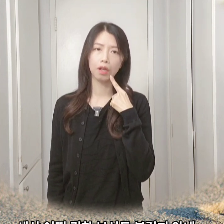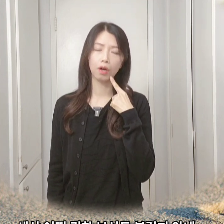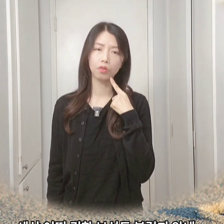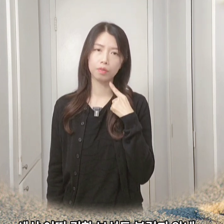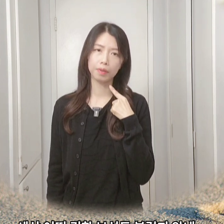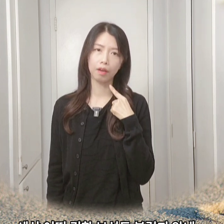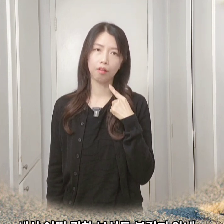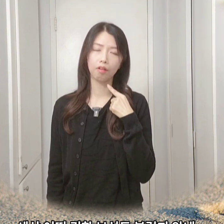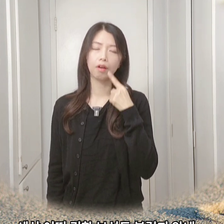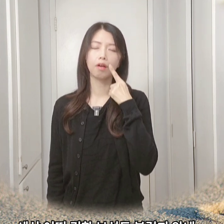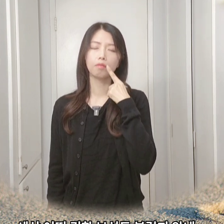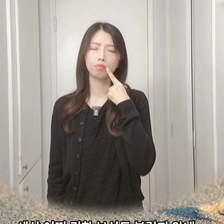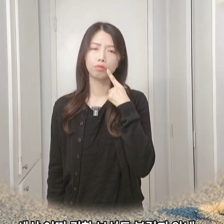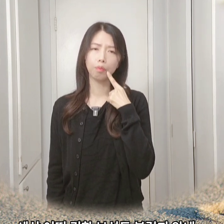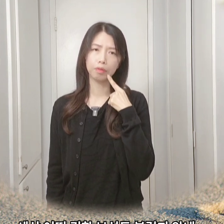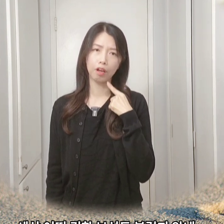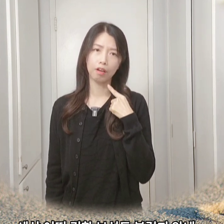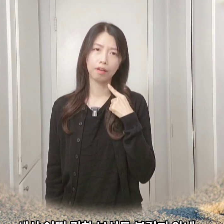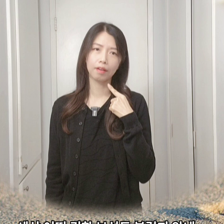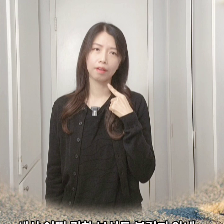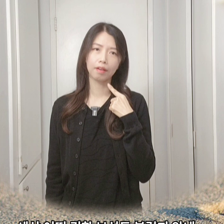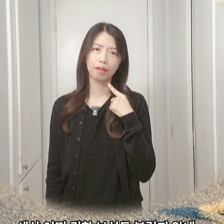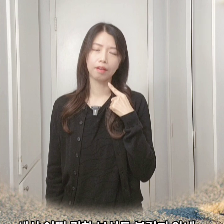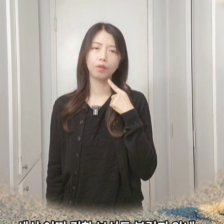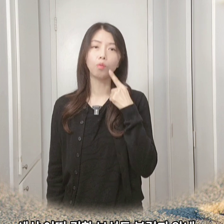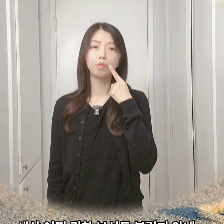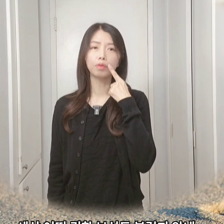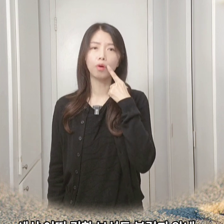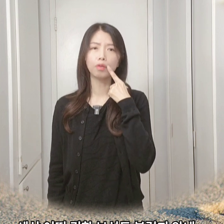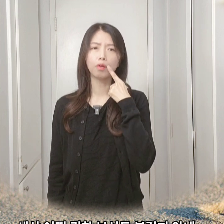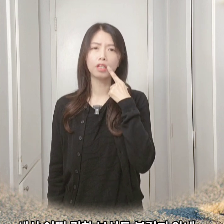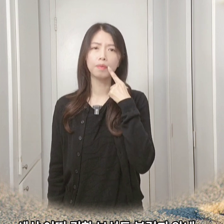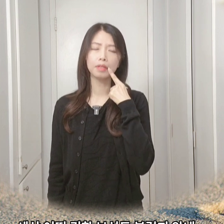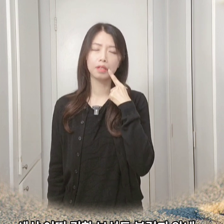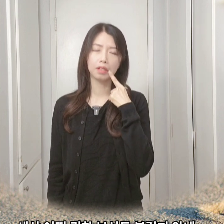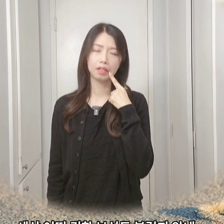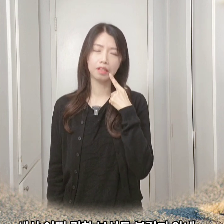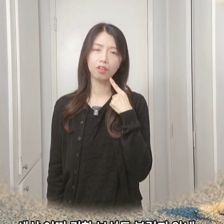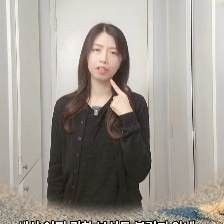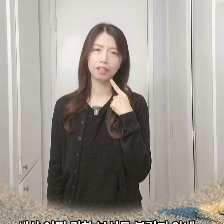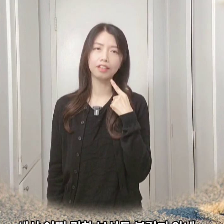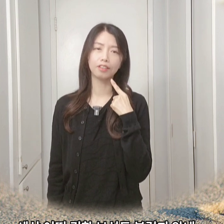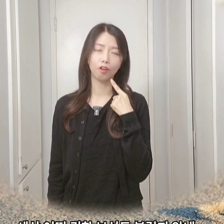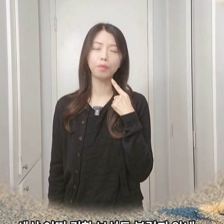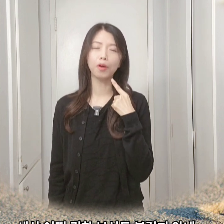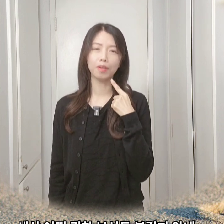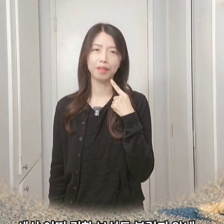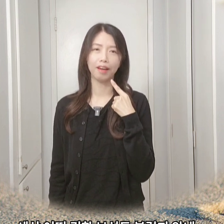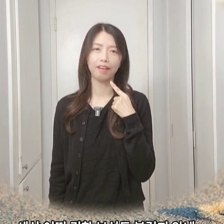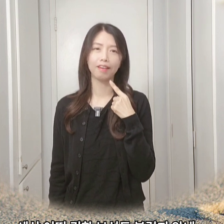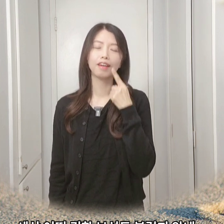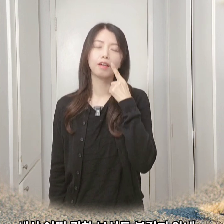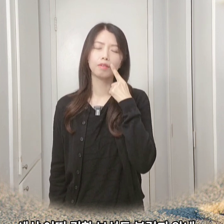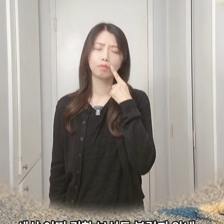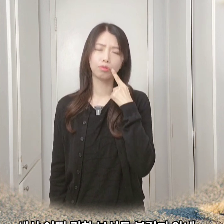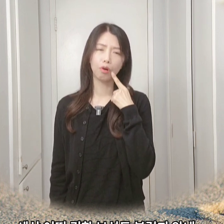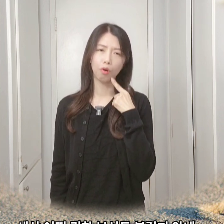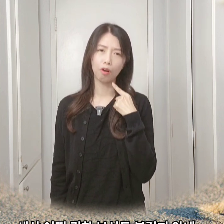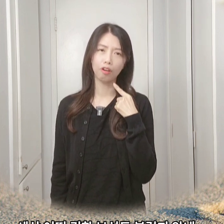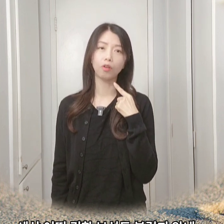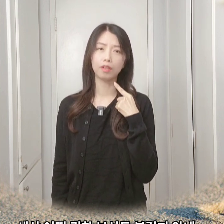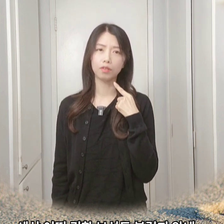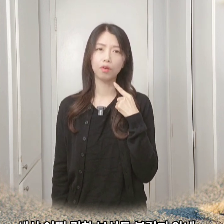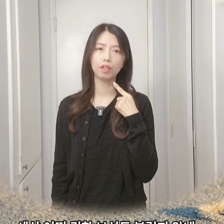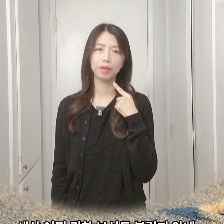스쳐 내려가 주시면 돼요. 부럽다. 너무 부러워서 침이 질질 흘려지는 그런 표현입니다.